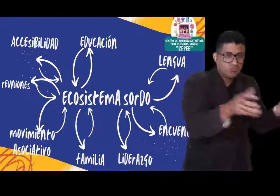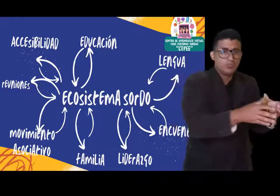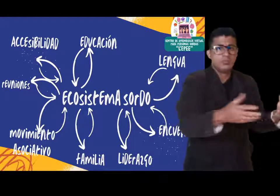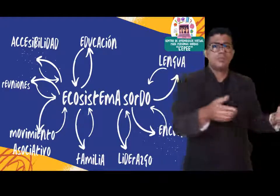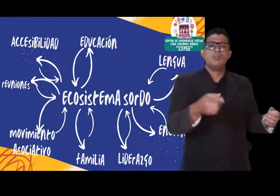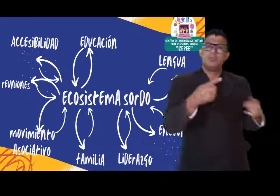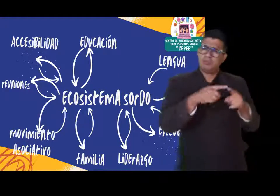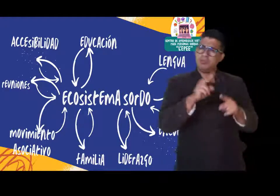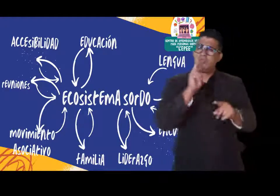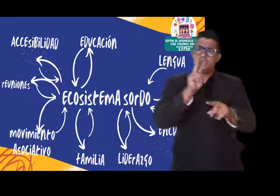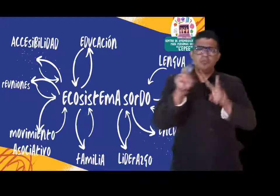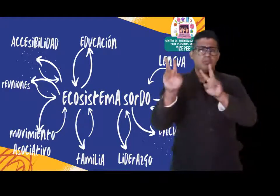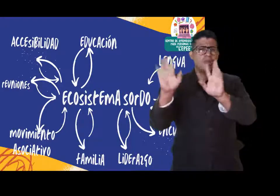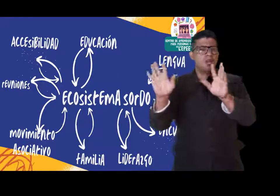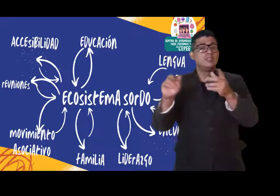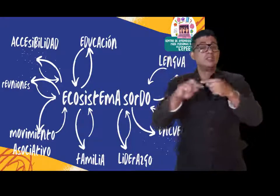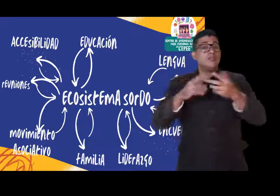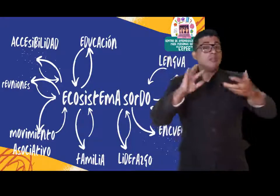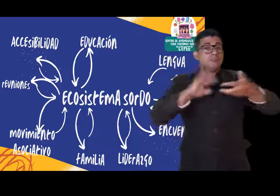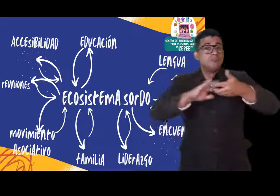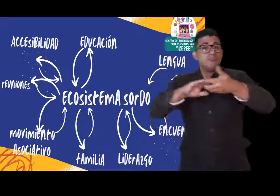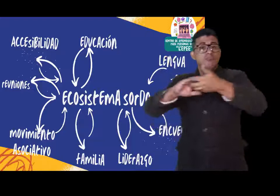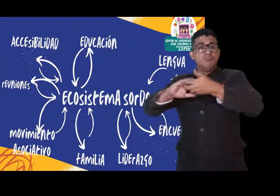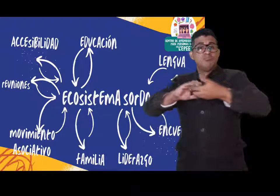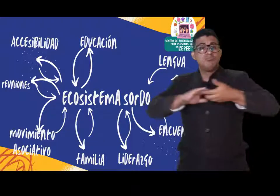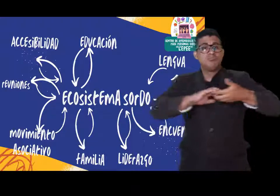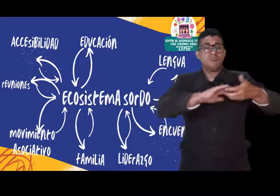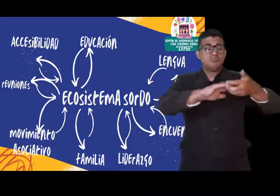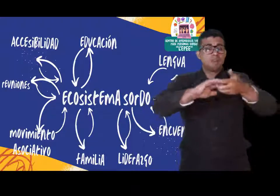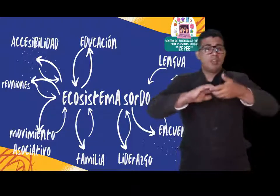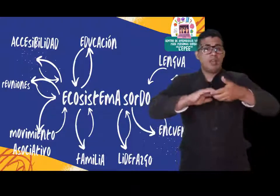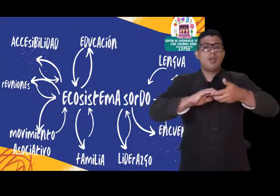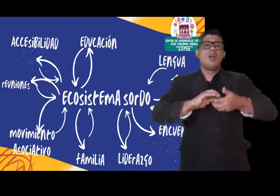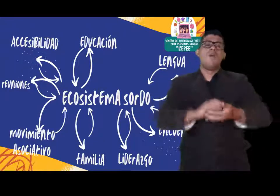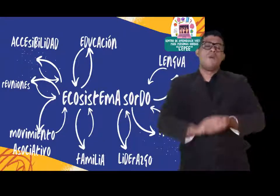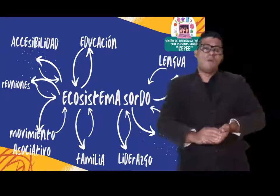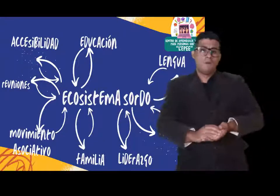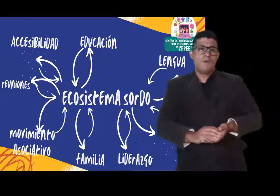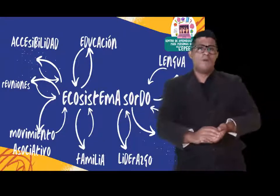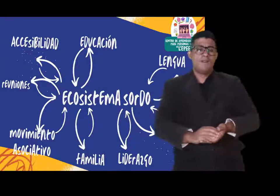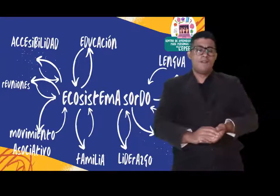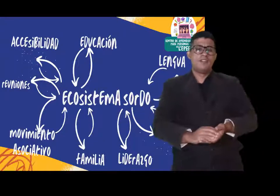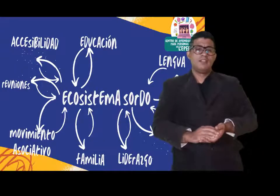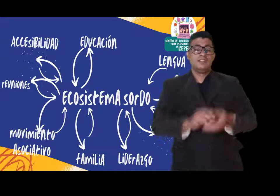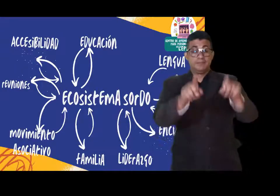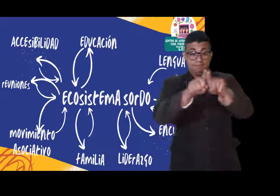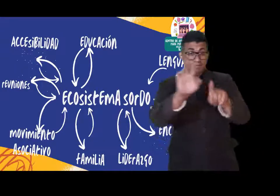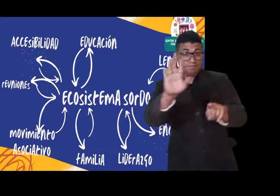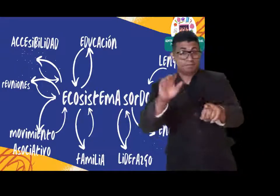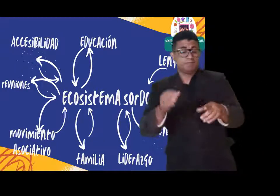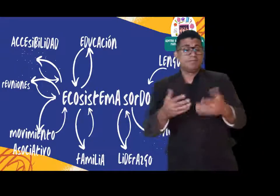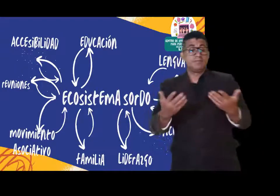de comunidad relacionándonos, hablando y conversando. Y de esa manera hacemos